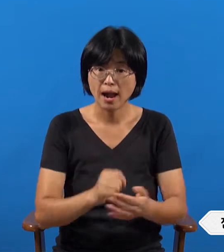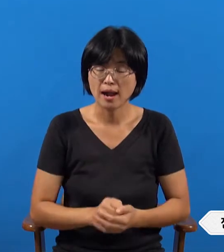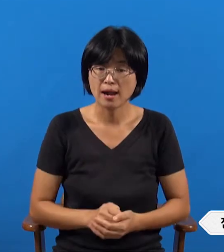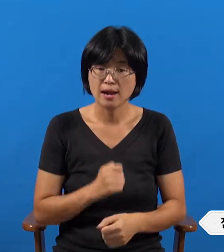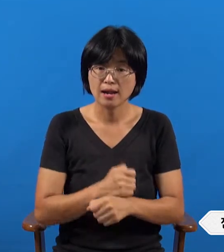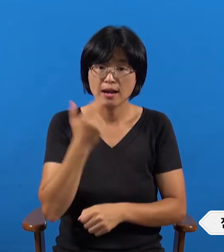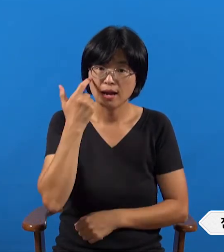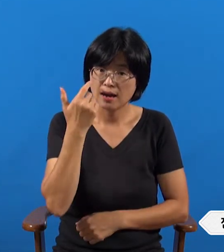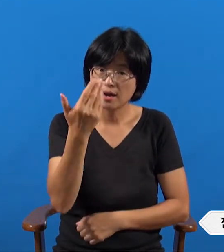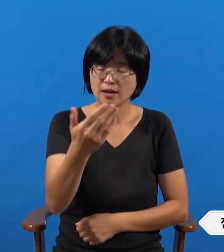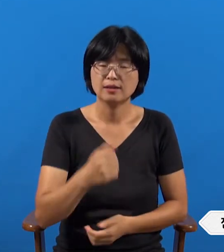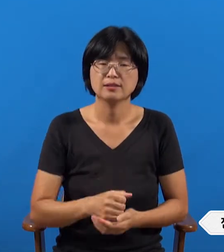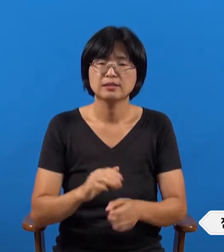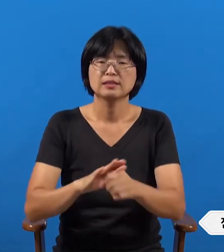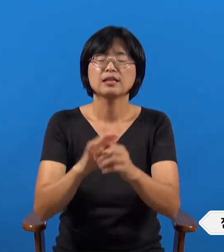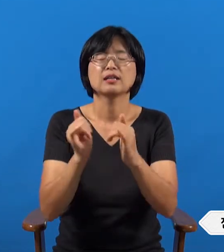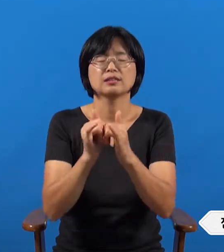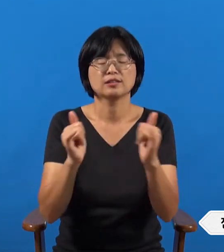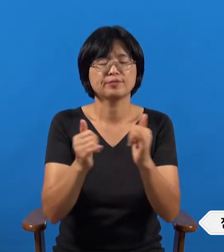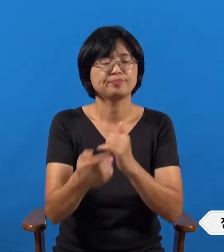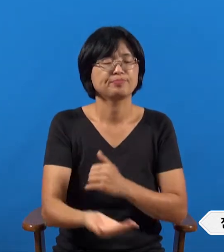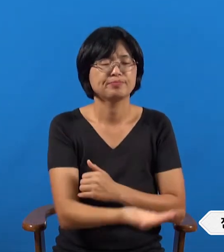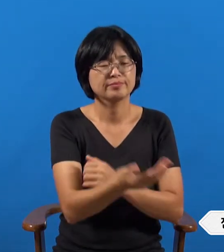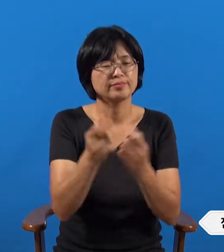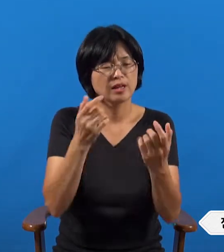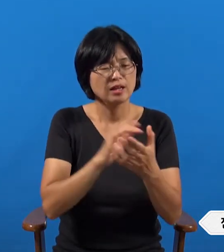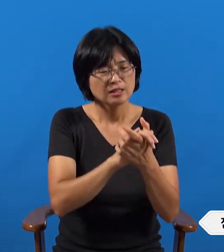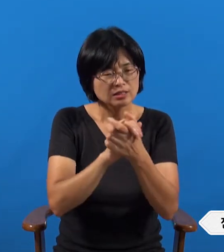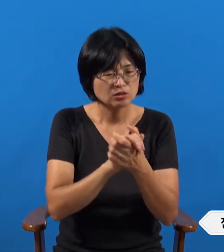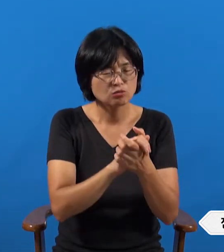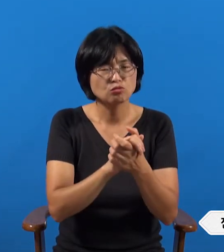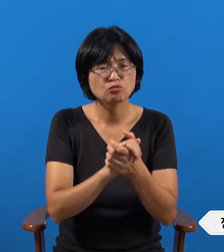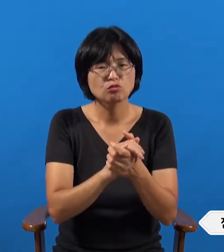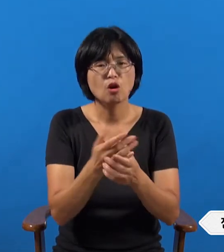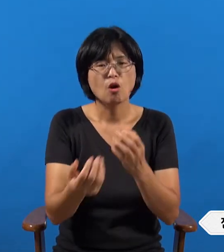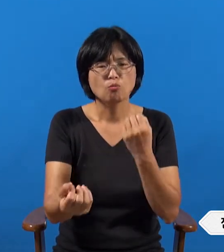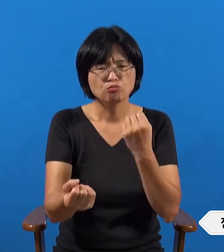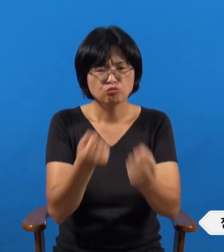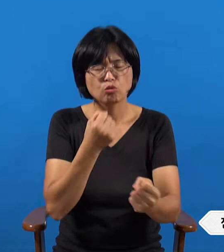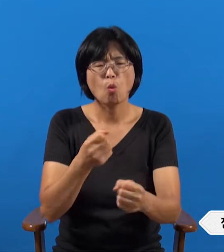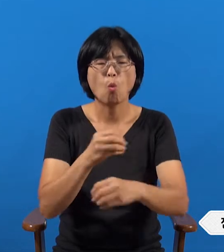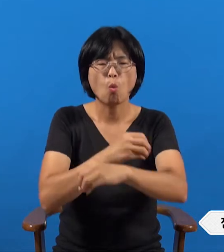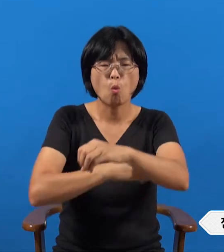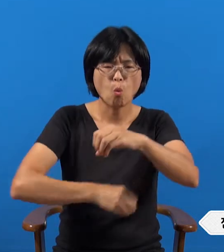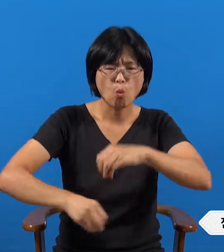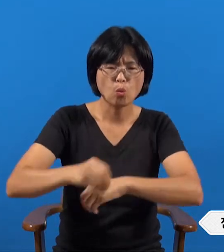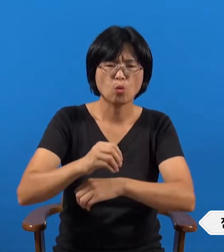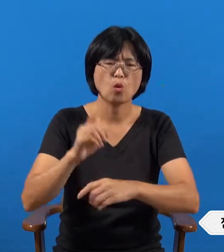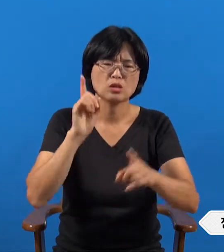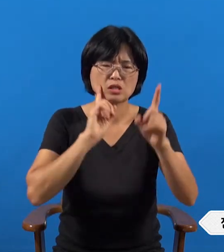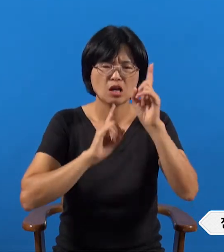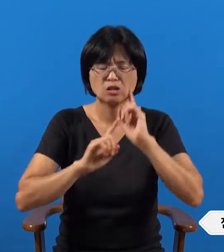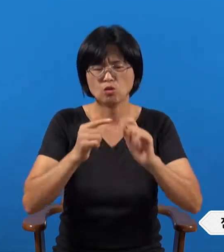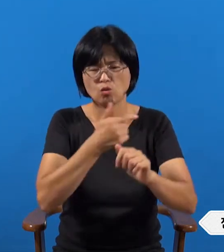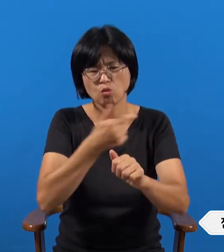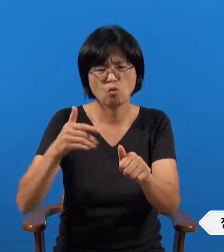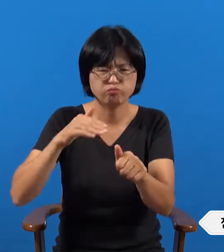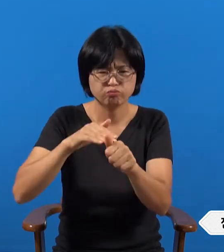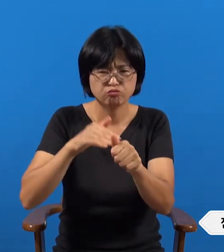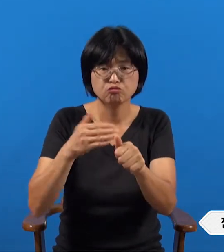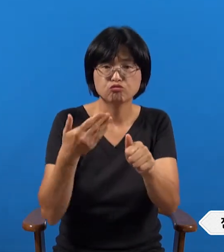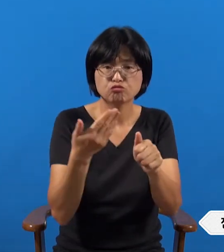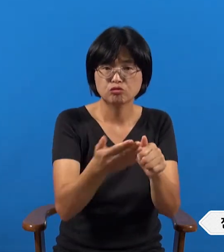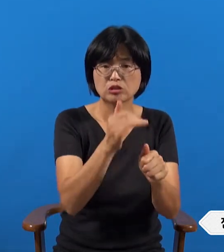하고 있는지, 정말 사랑하고 가까이 있는다고 하면서도 정작 더 큰 상처를 주는 말의